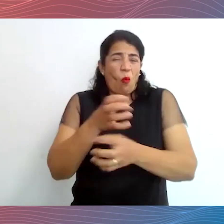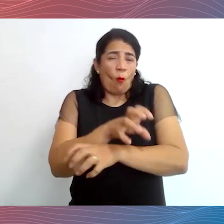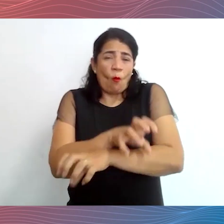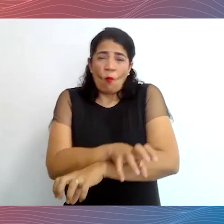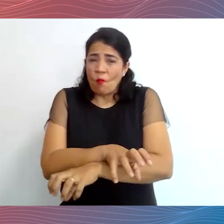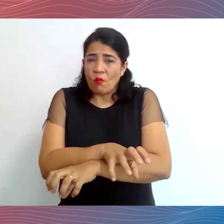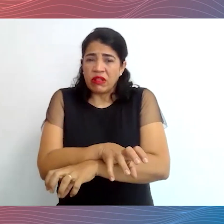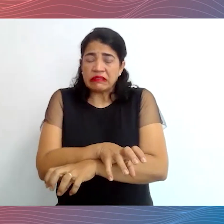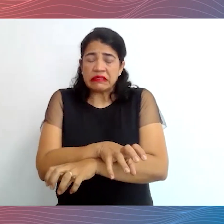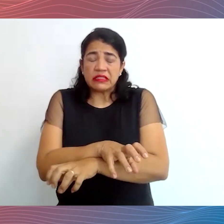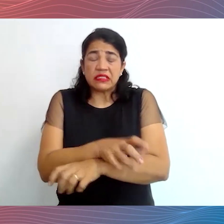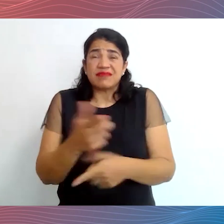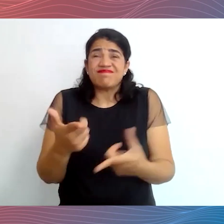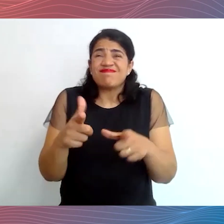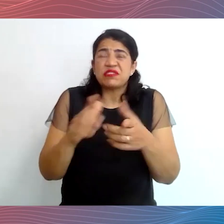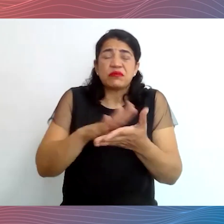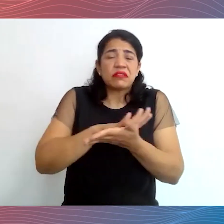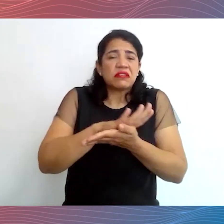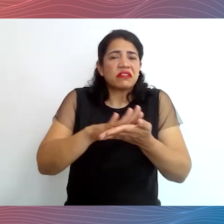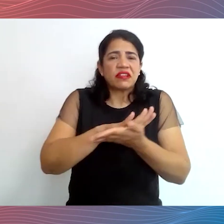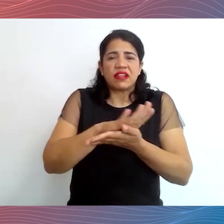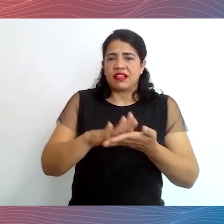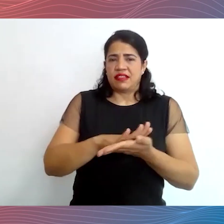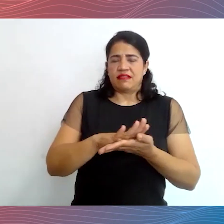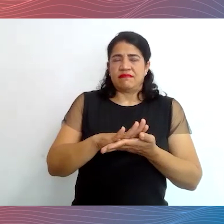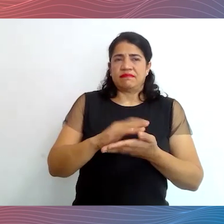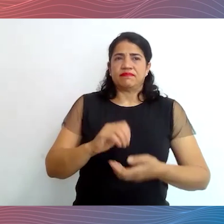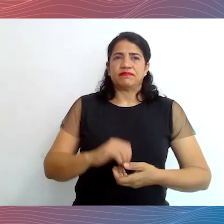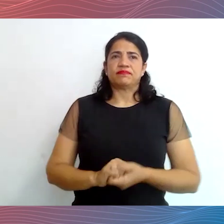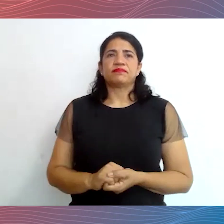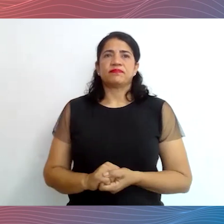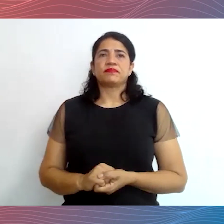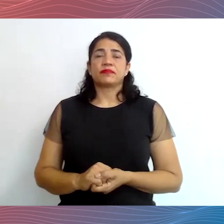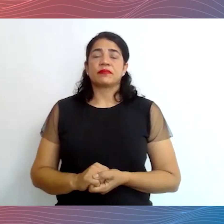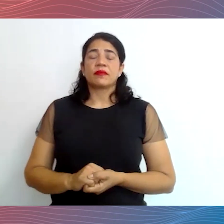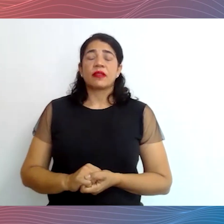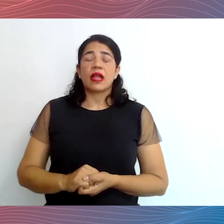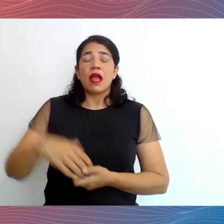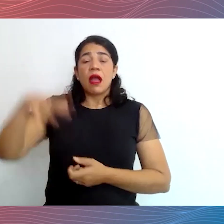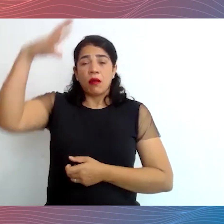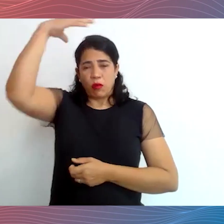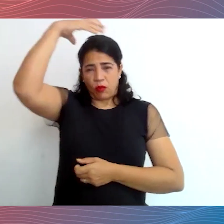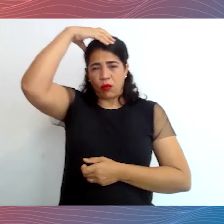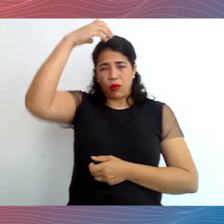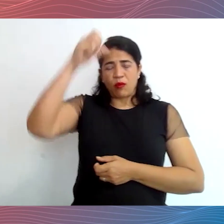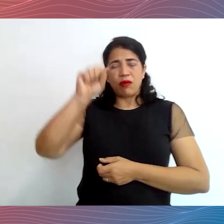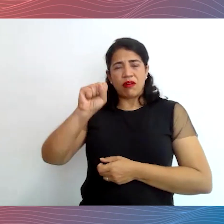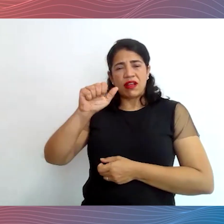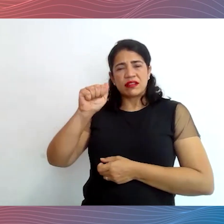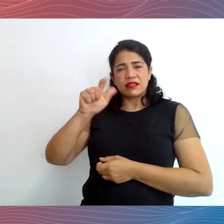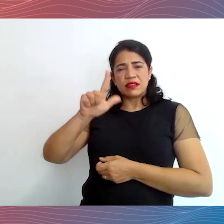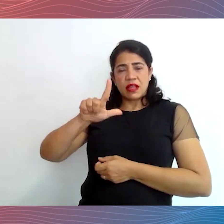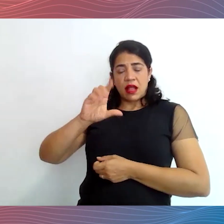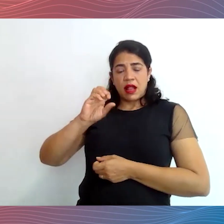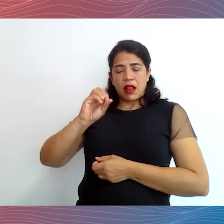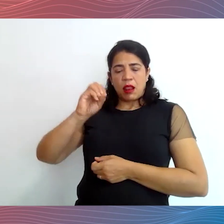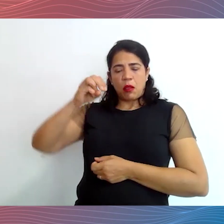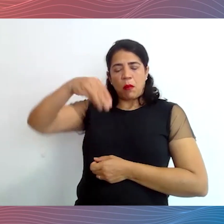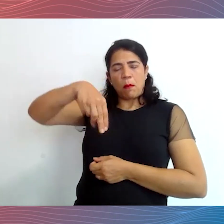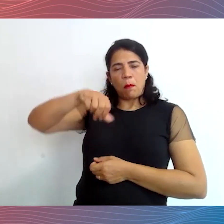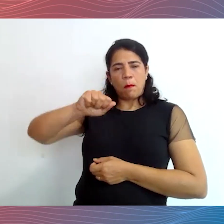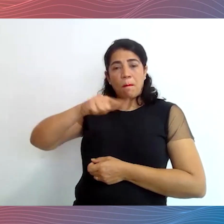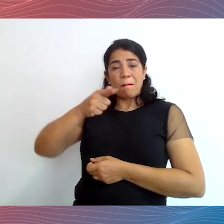no esplendor dos seus dias. Ele falou: eu experimentei de tudo, experimentei sabedoria, né? Experimentei